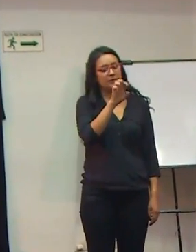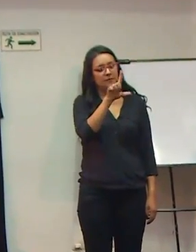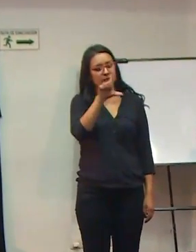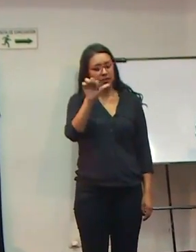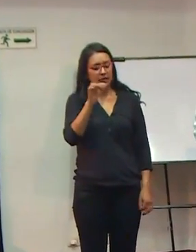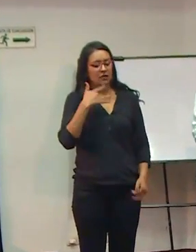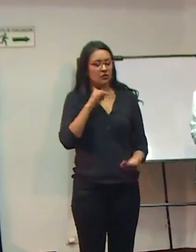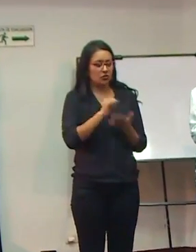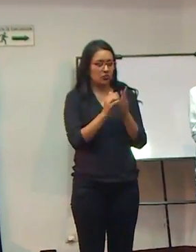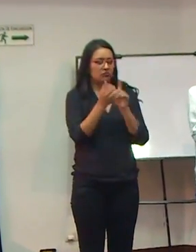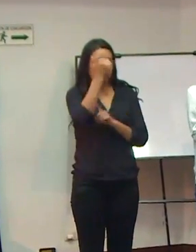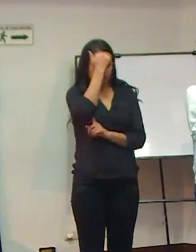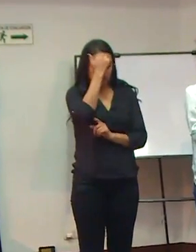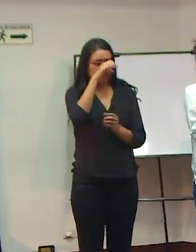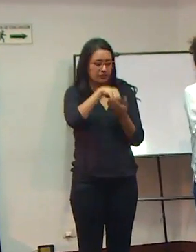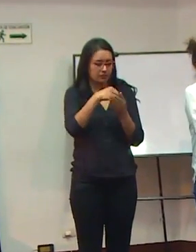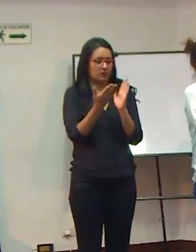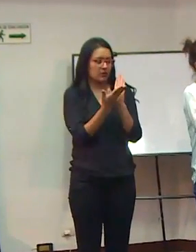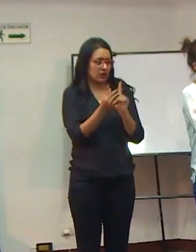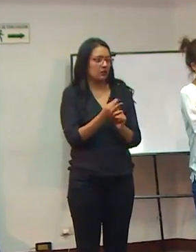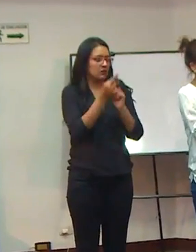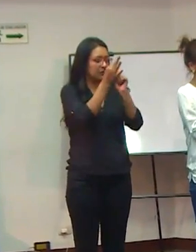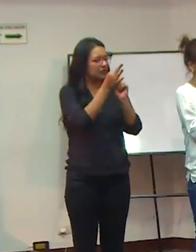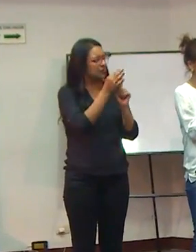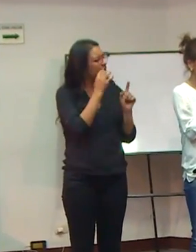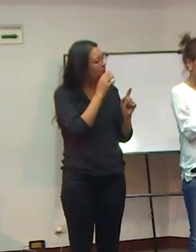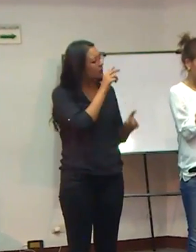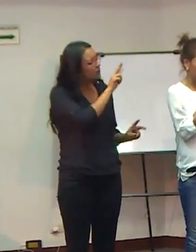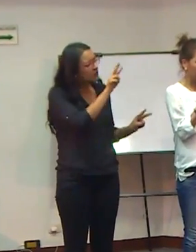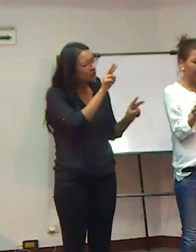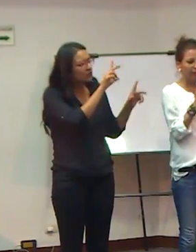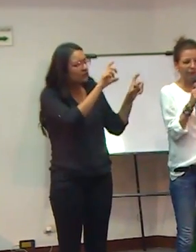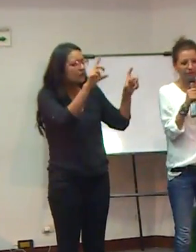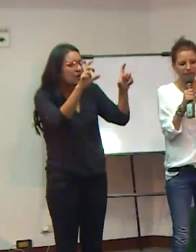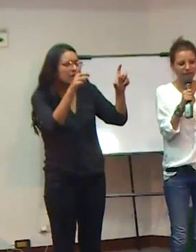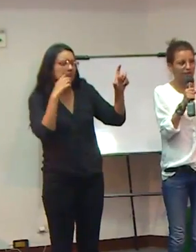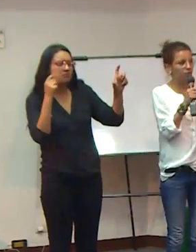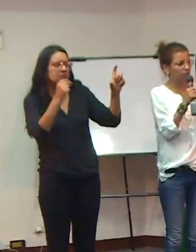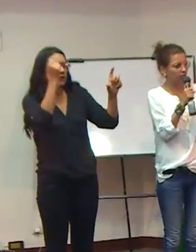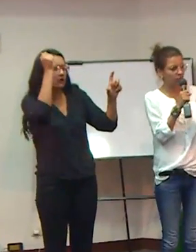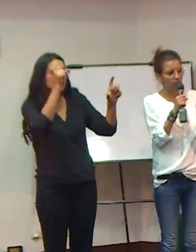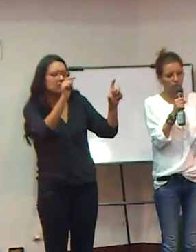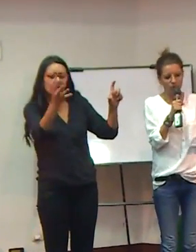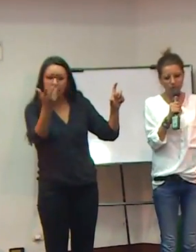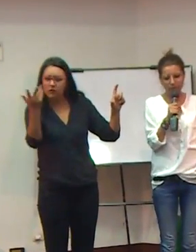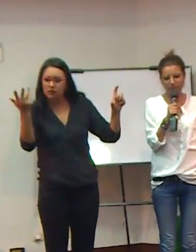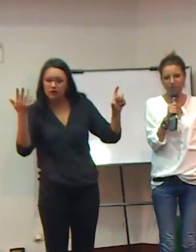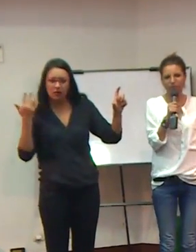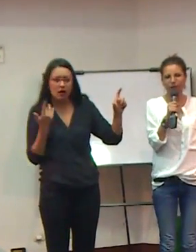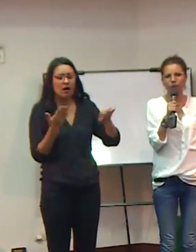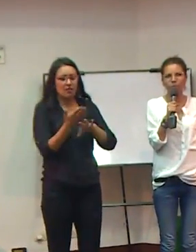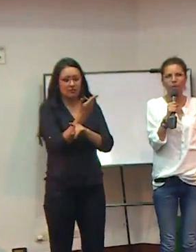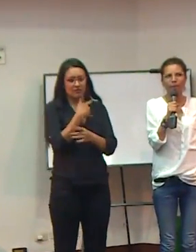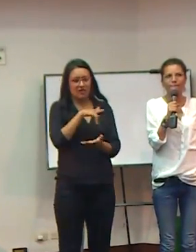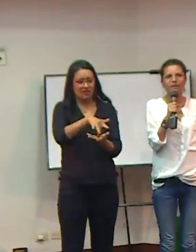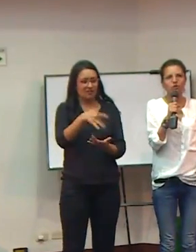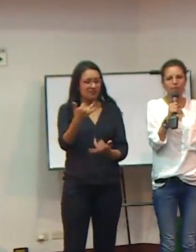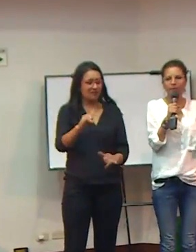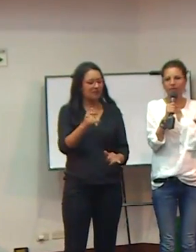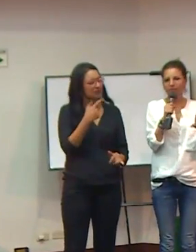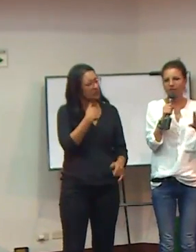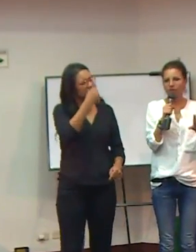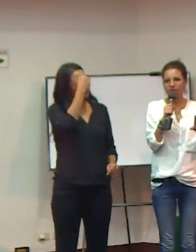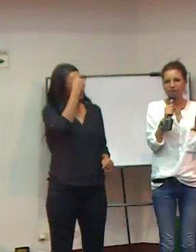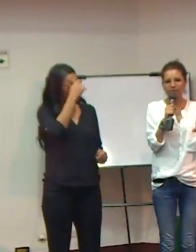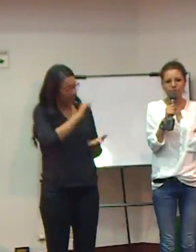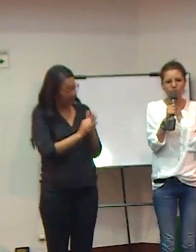licenciatura en Educación Especial. Digamos que al ver las imágenes rápidamente y escucharlos a todos los que han participado, me surgen